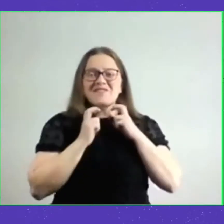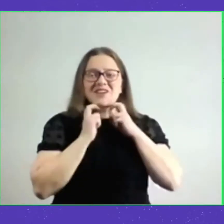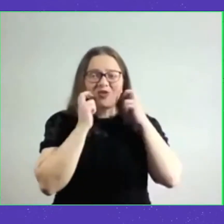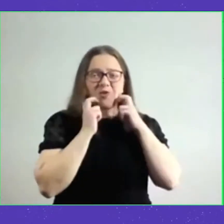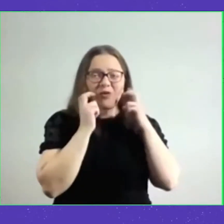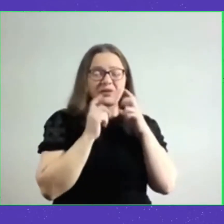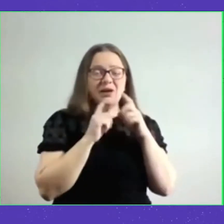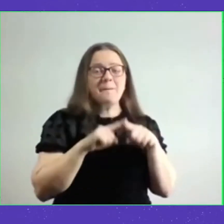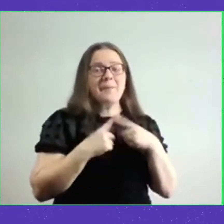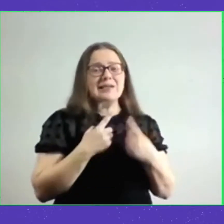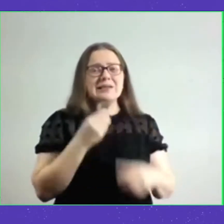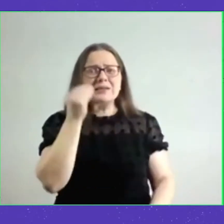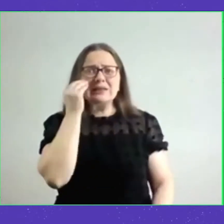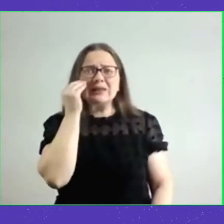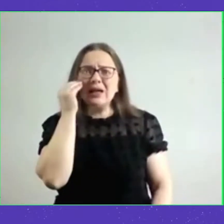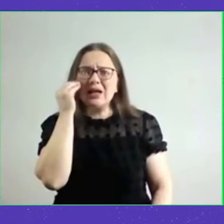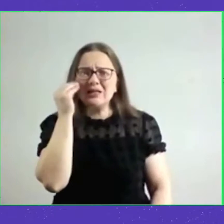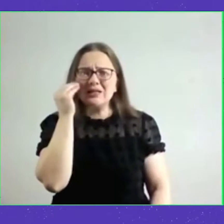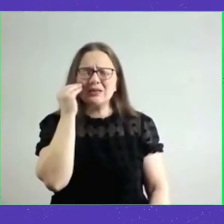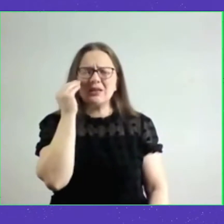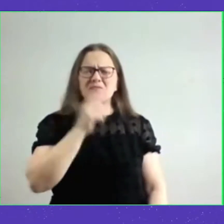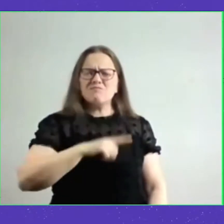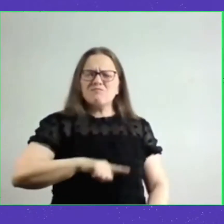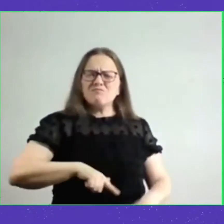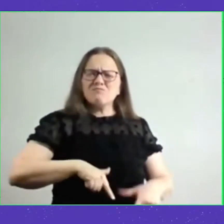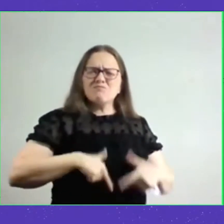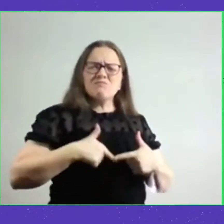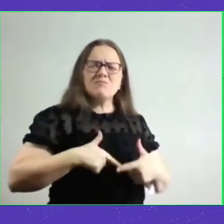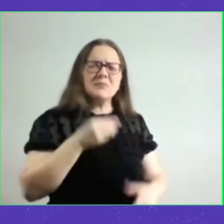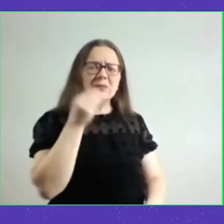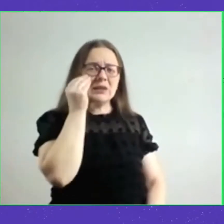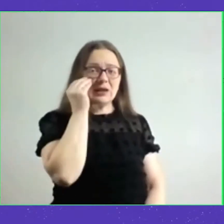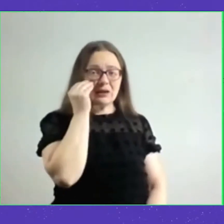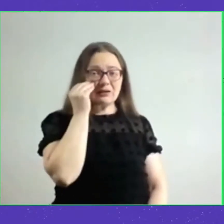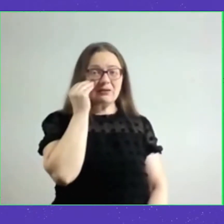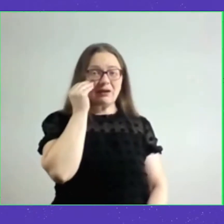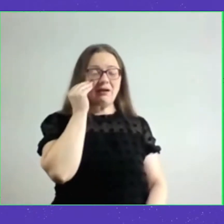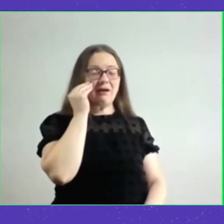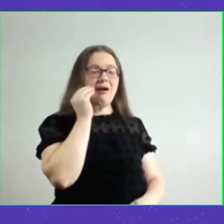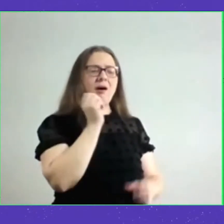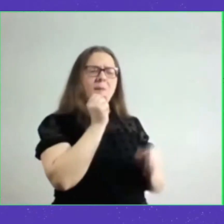boca. Se você deixar escapar, alguma coisa vai acontecer.